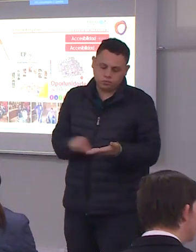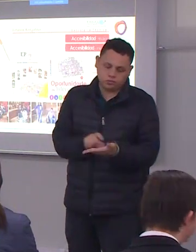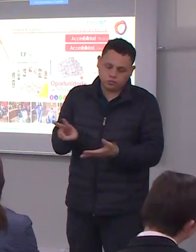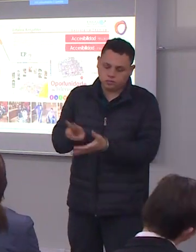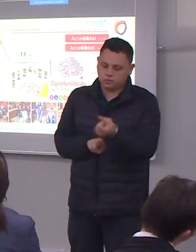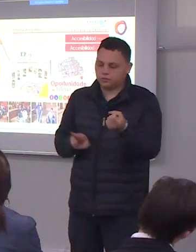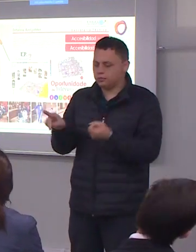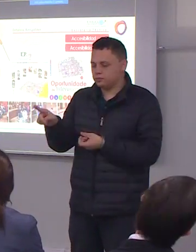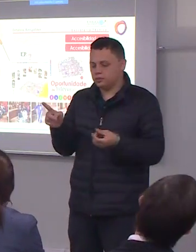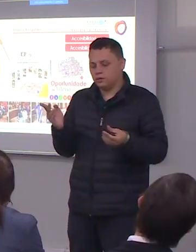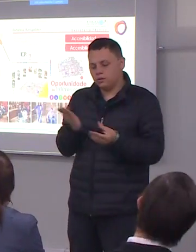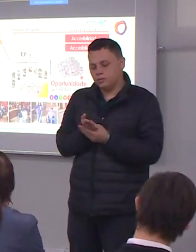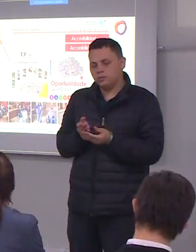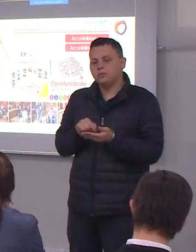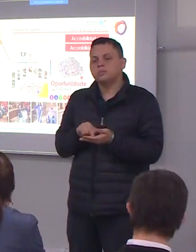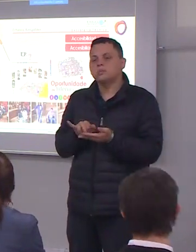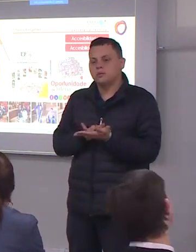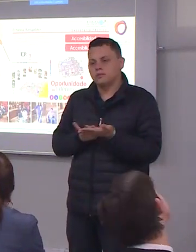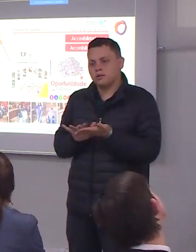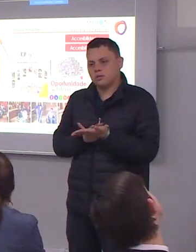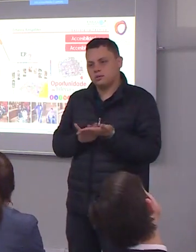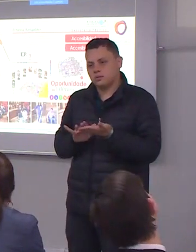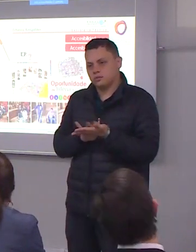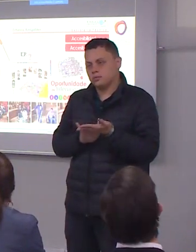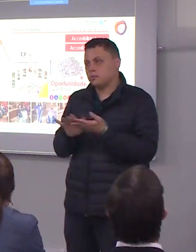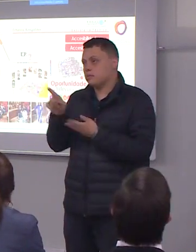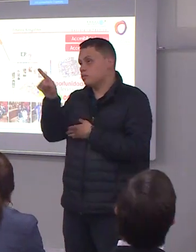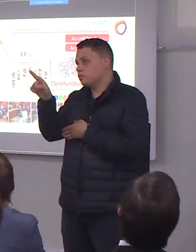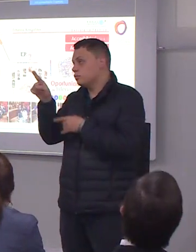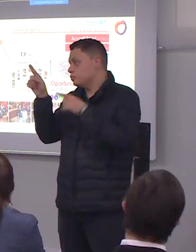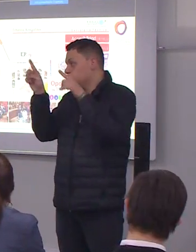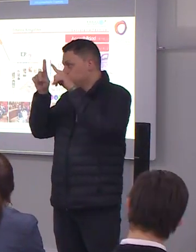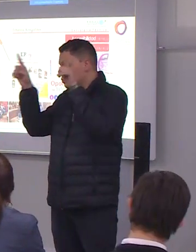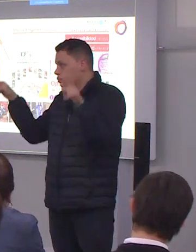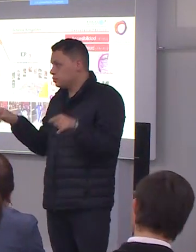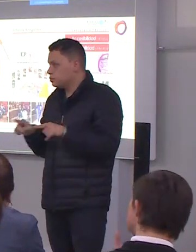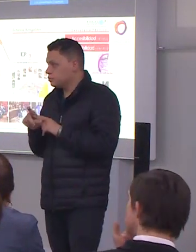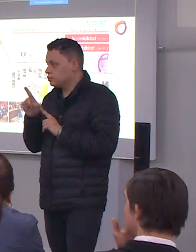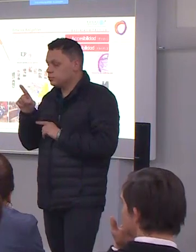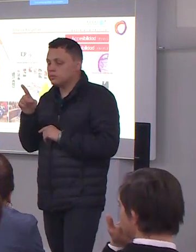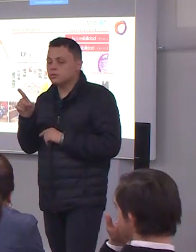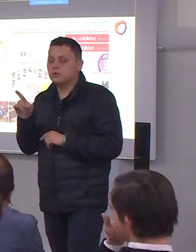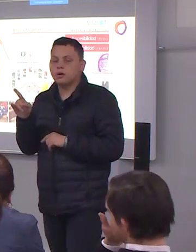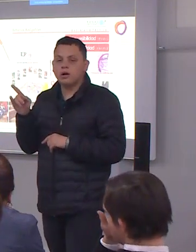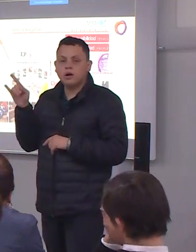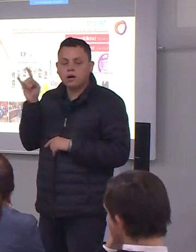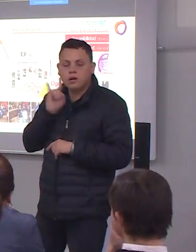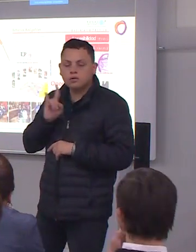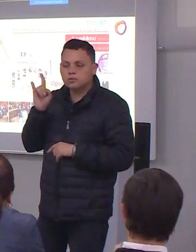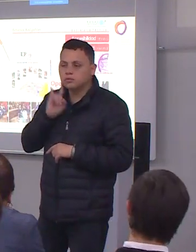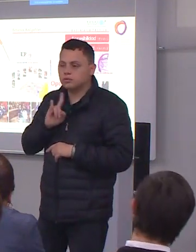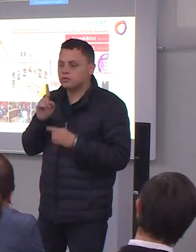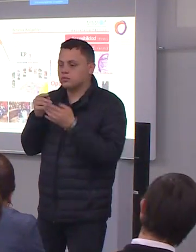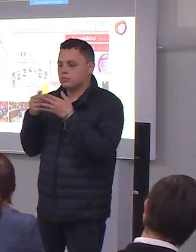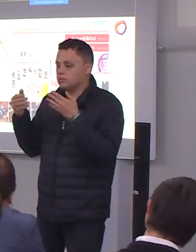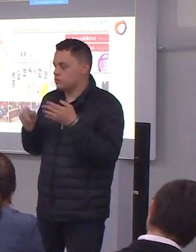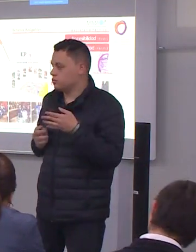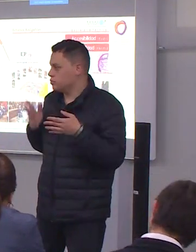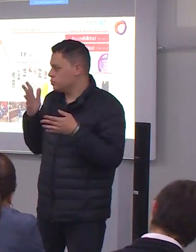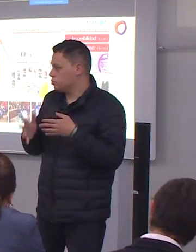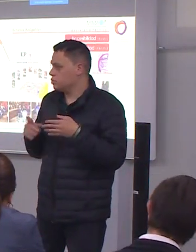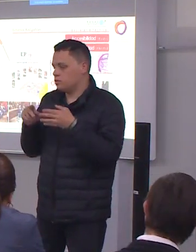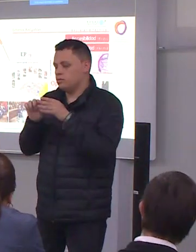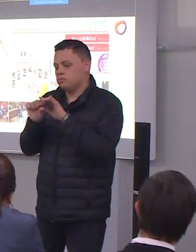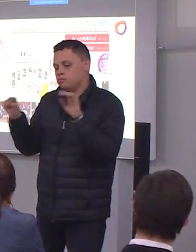el impreso tiene braille y el que está en línea tiene una audiodescripción con club